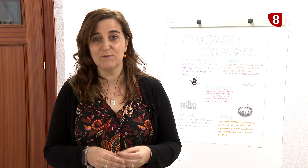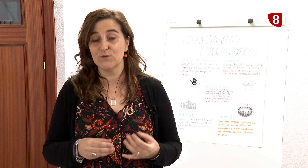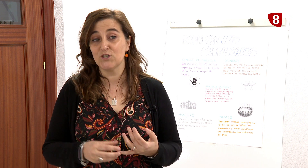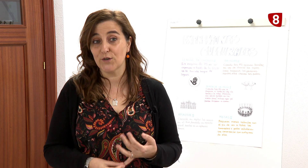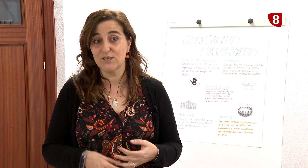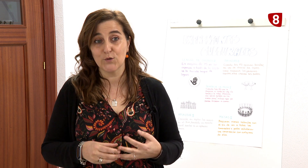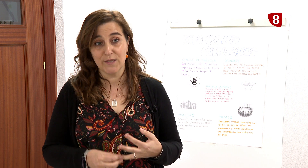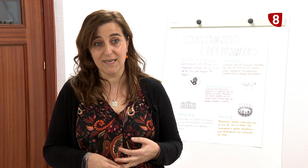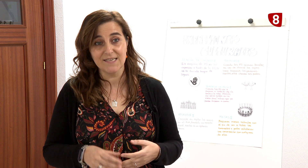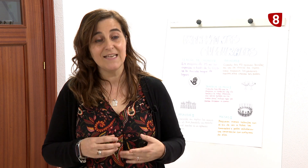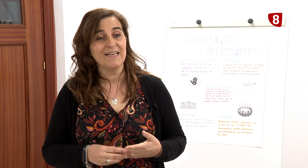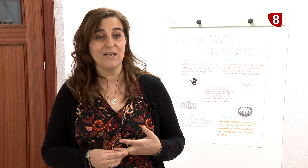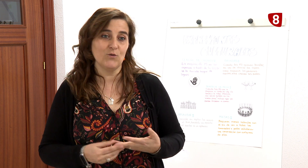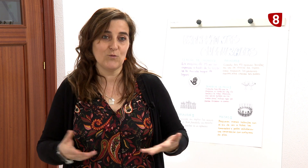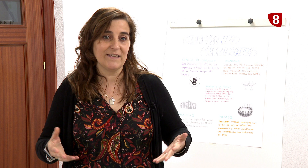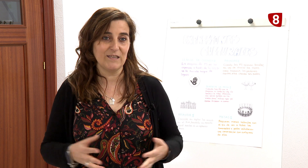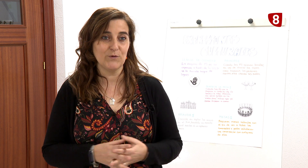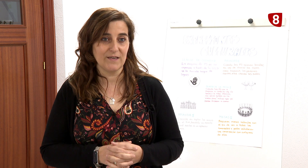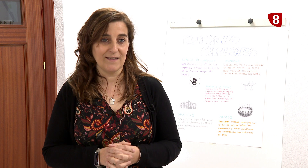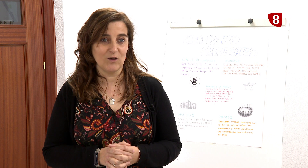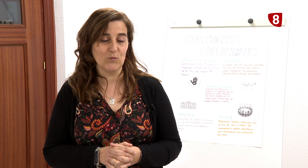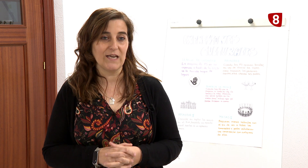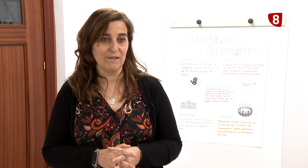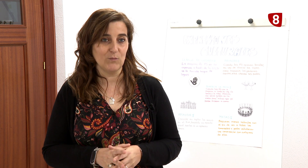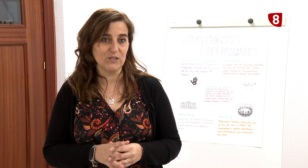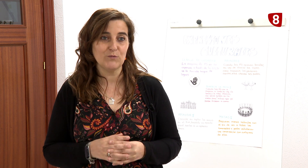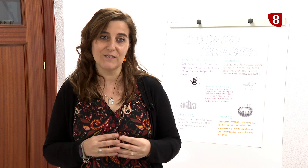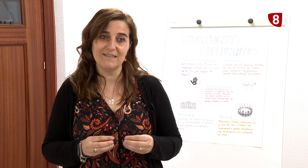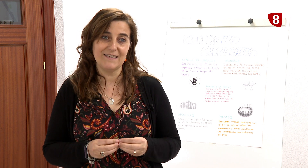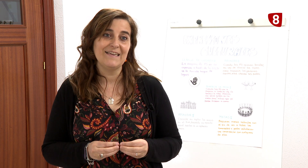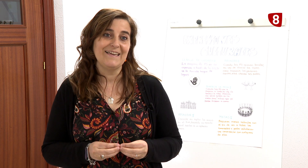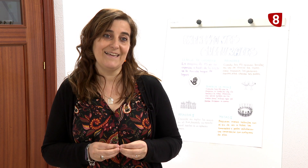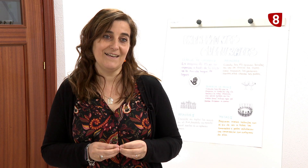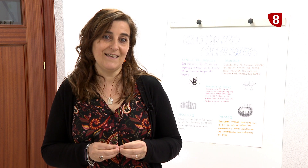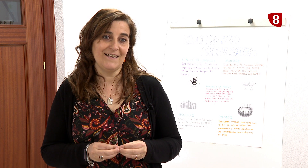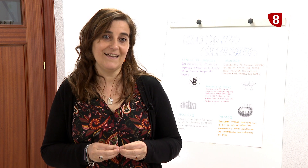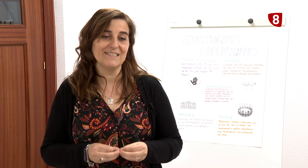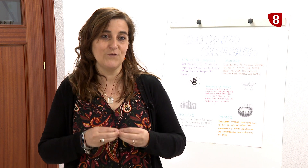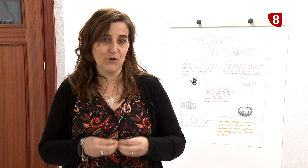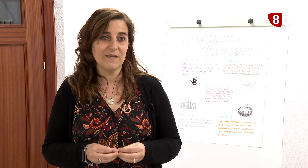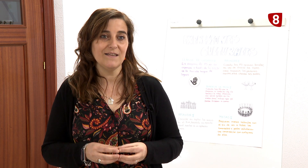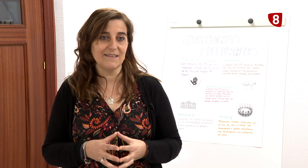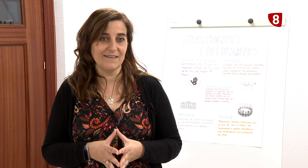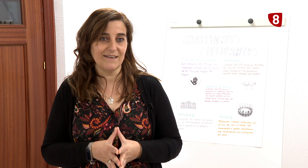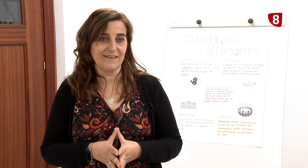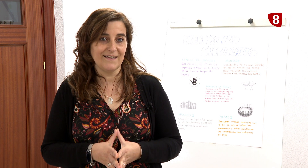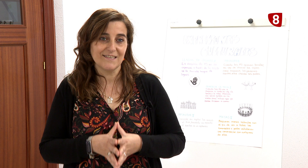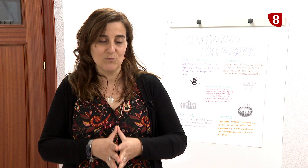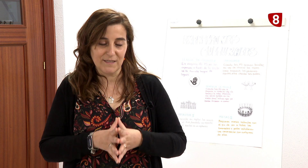personas sordas, sordociegas y con cualquier tipo de comunicación. Pero es importante el que se formen y el tener esas